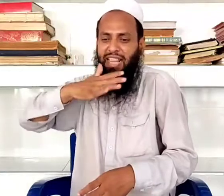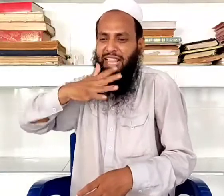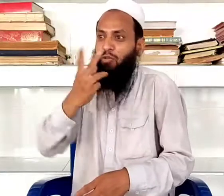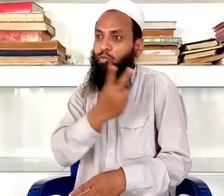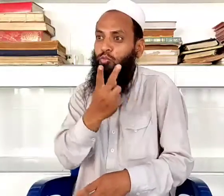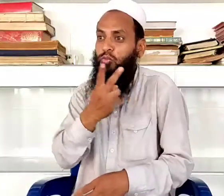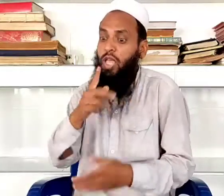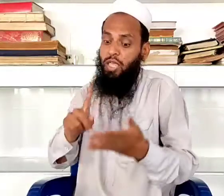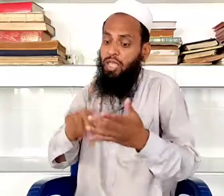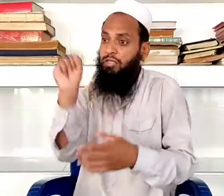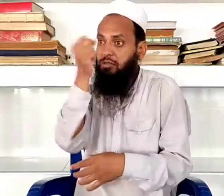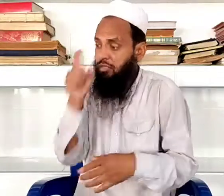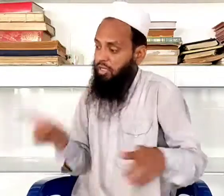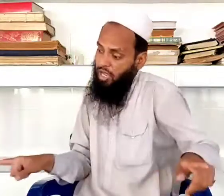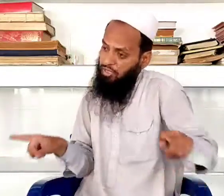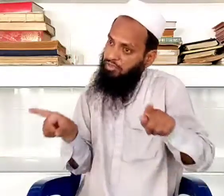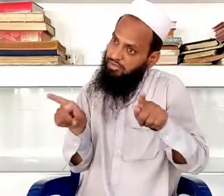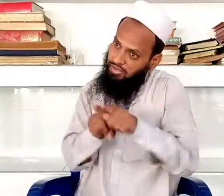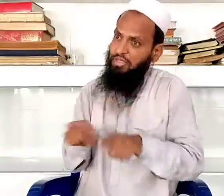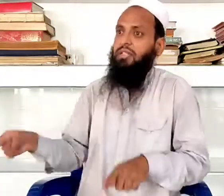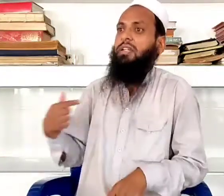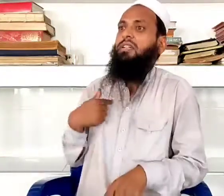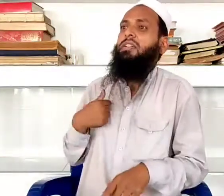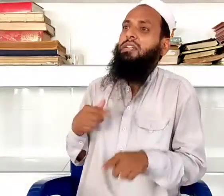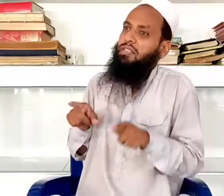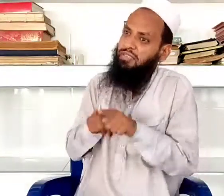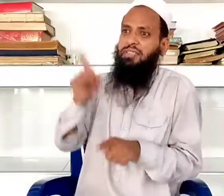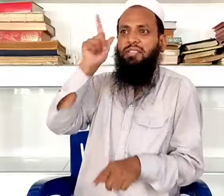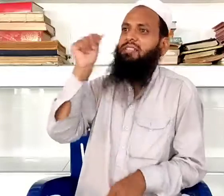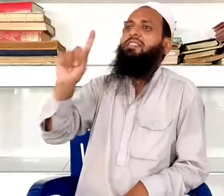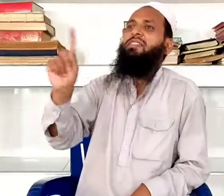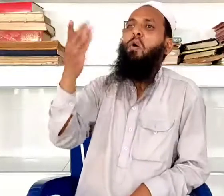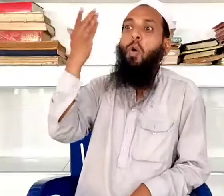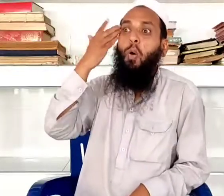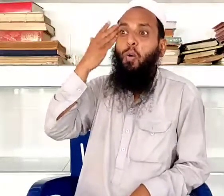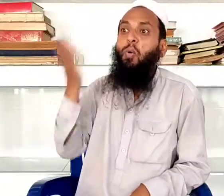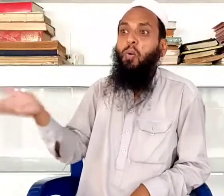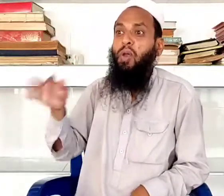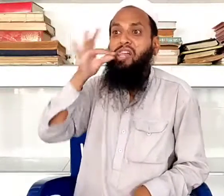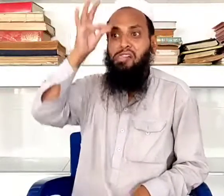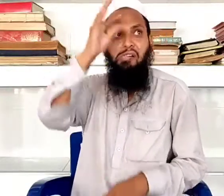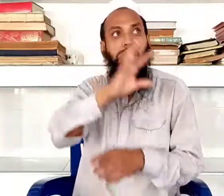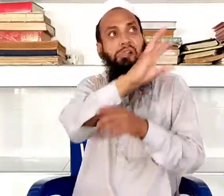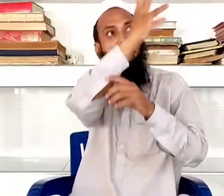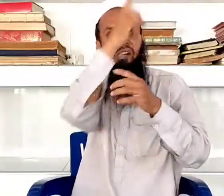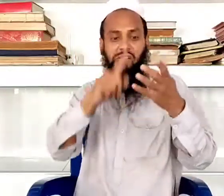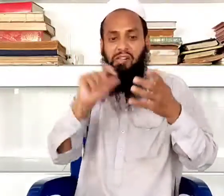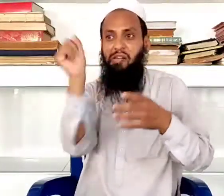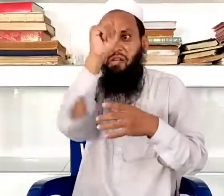اللہ تبارک و تعالی جناب ملاقات واسطے 40 راتوں واسطے پور پہاڑ کے اوپر چلے گئے انہوں نے اپنی قوم کے اندر